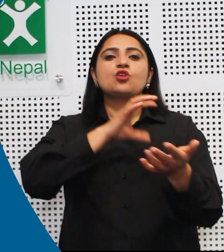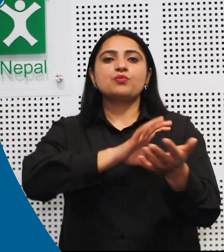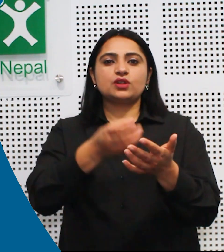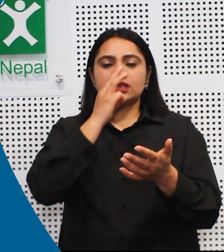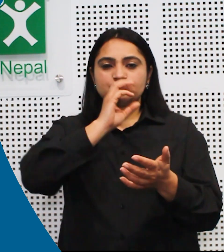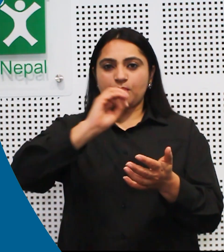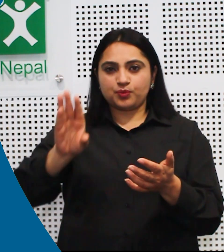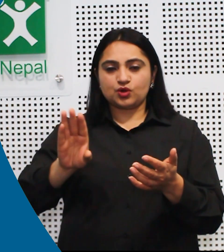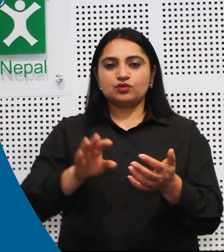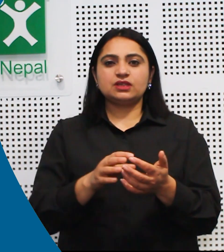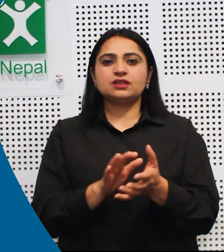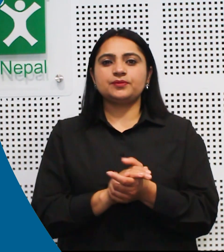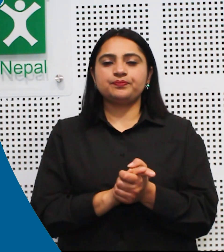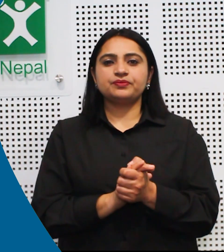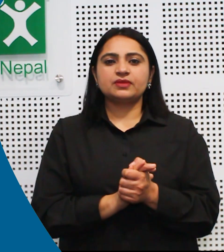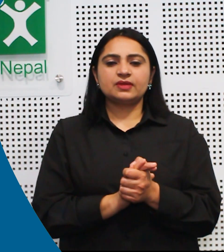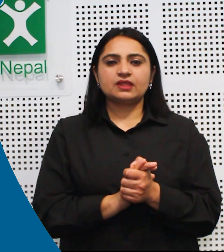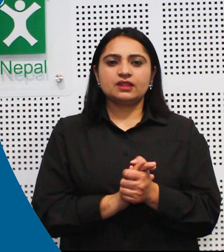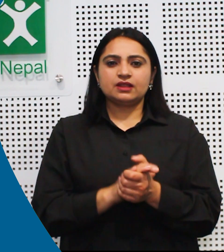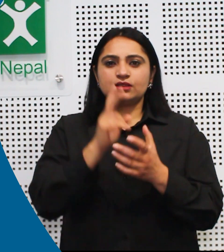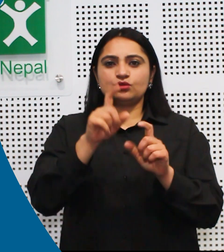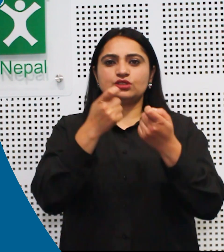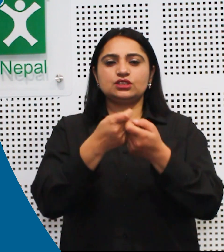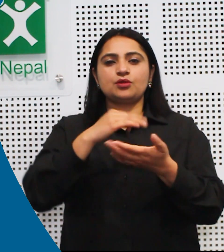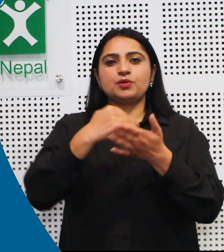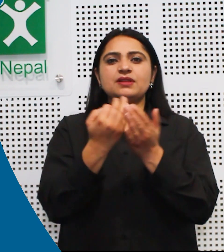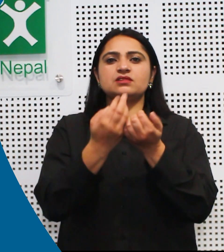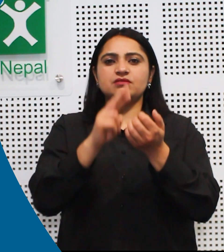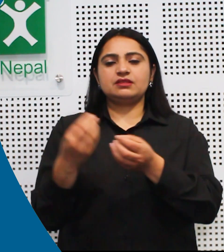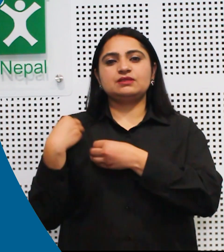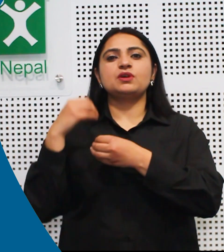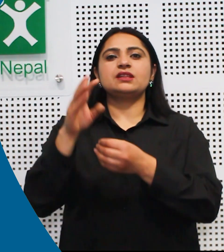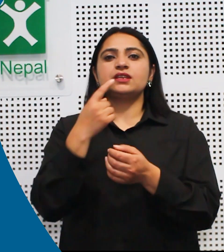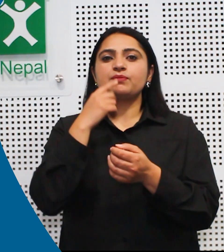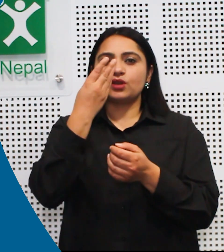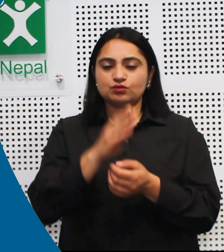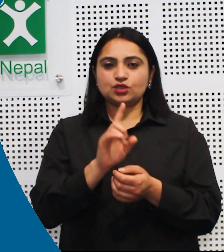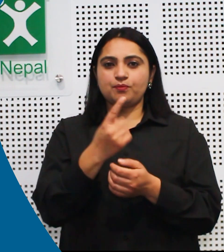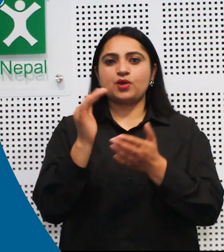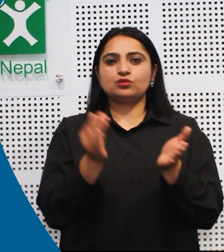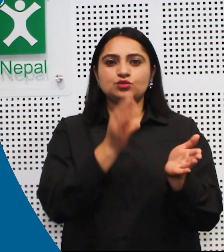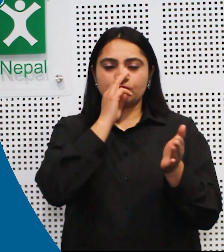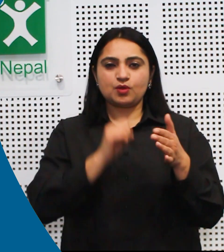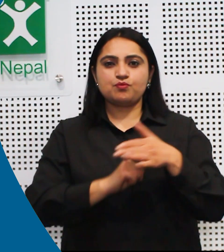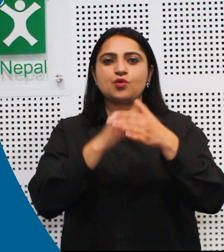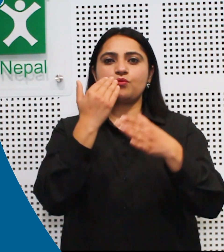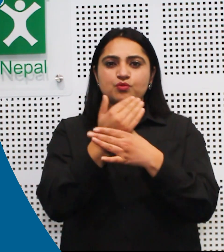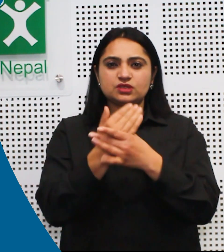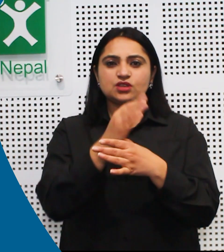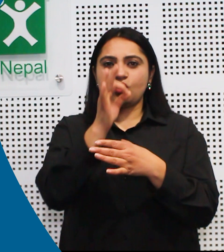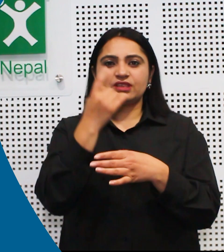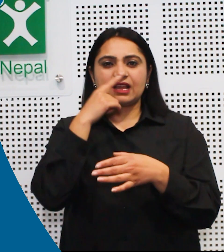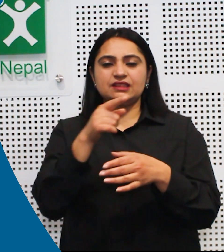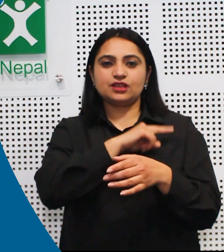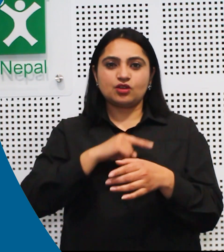पठाउने र सँगै चाहिँ अब त्यो समूह क्षेत्र विभाजन गरेर जिम्मेवारी दिने भन्ने हुन्छ पहिलो चरणमा। प्रमुख प्रशासकीय अधिकृतदेखि